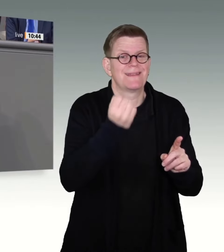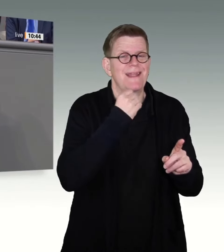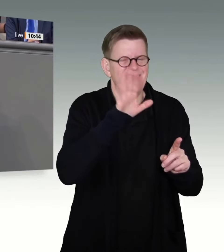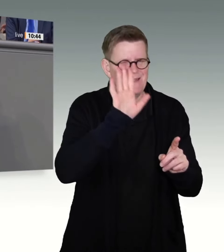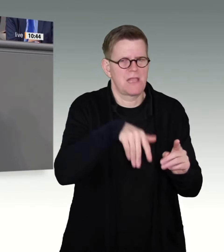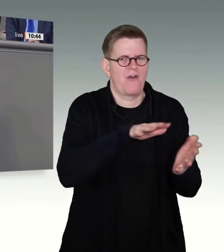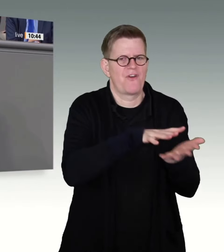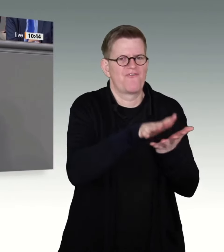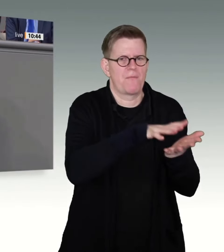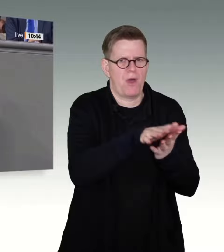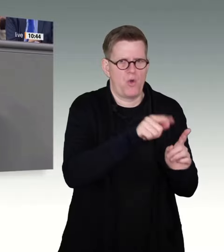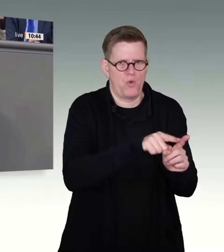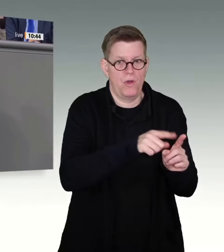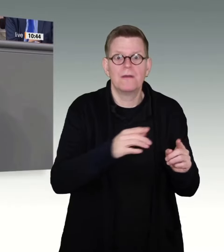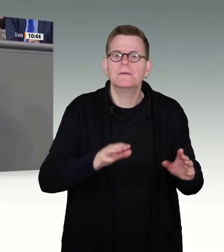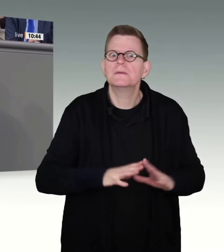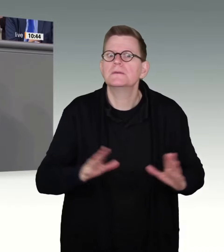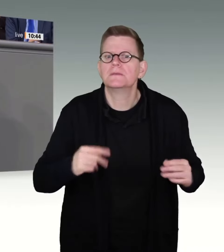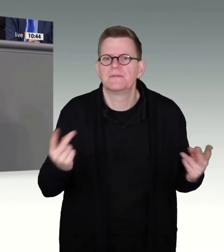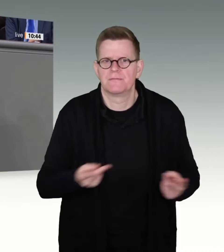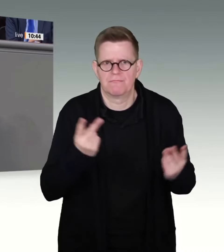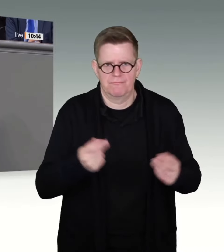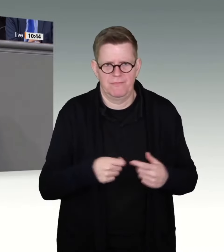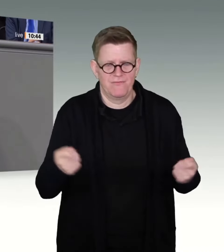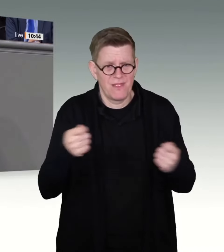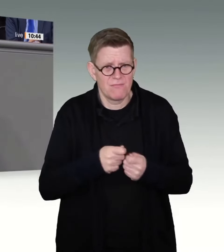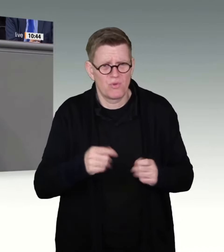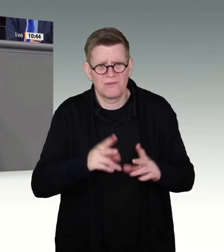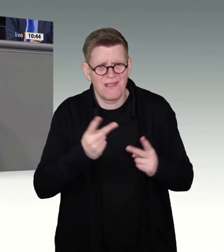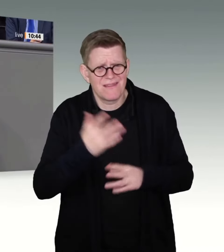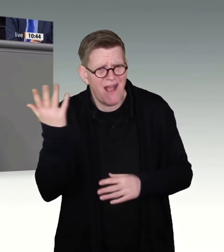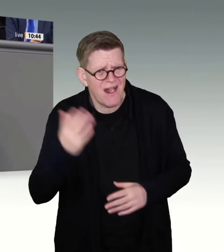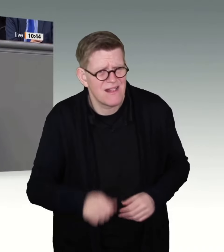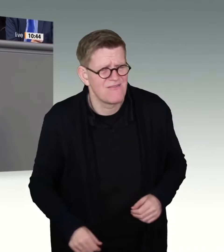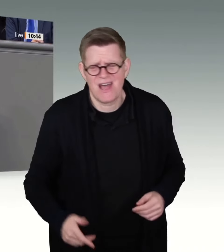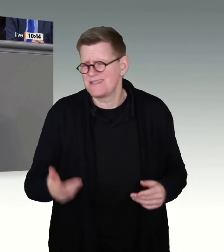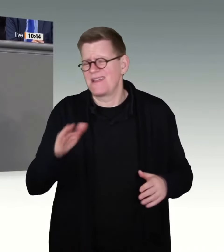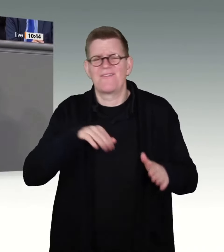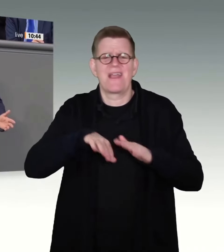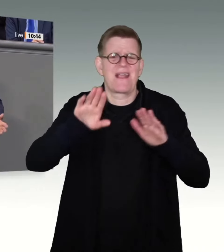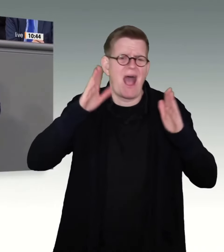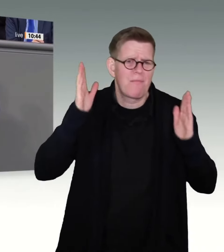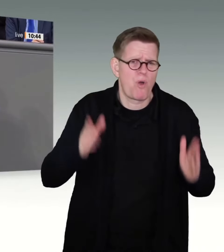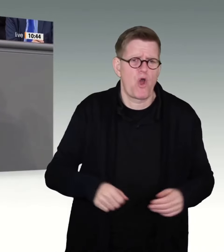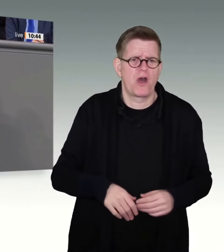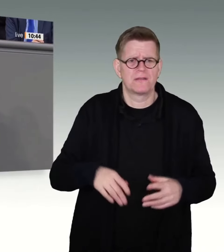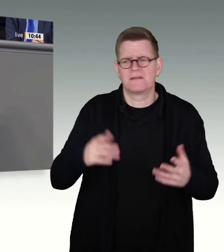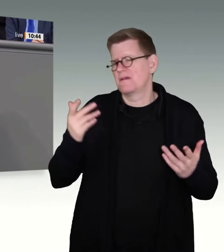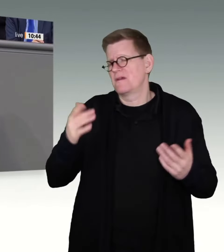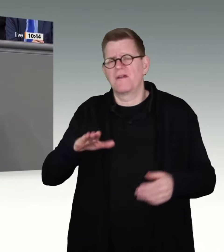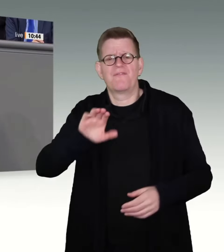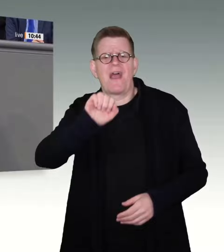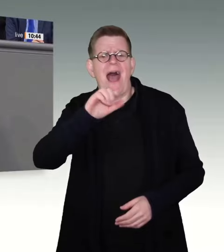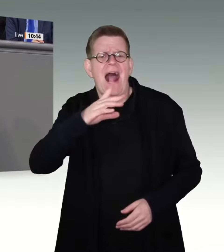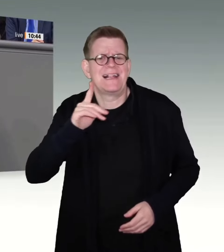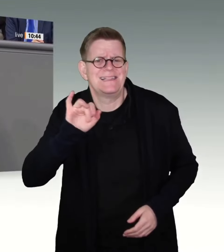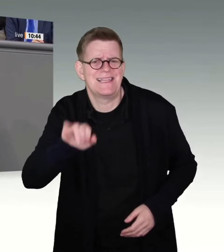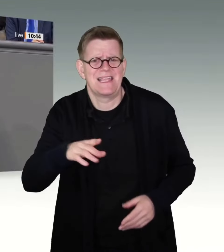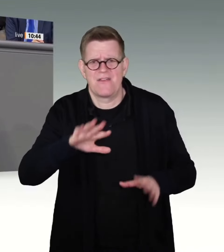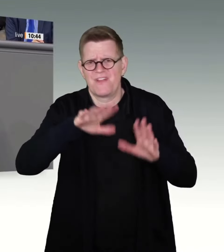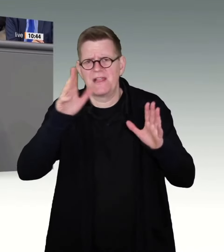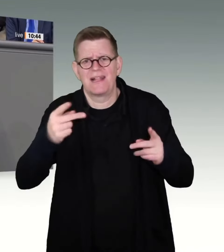Und zwar wirklich so. Der Bund stand so da, hat jeden Carport, hat jede Aldi-Filiale, hat alles gefördert, was nicht bei drei auf den Bäumen war. Das